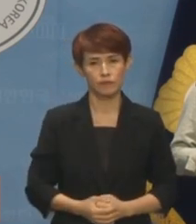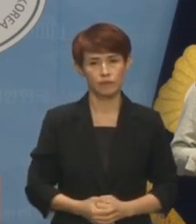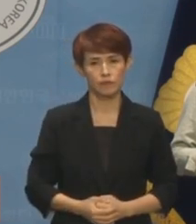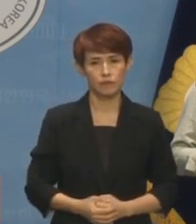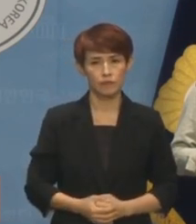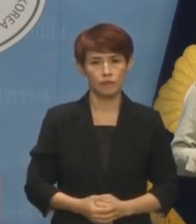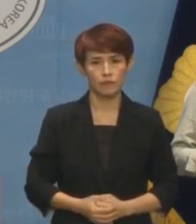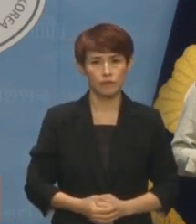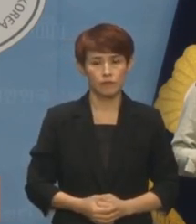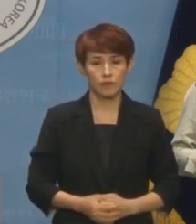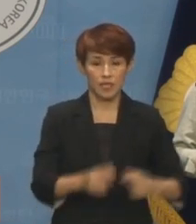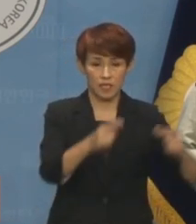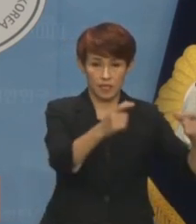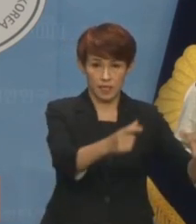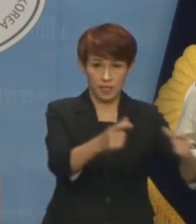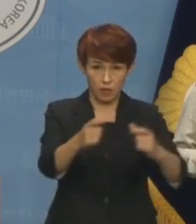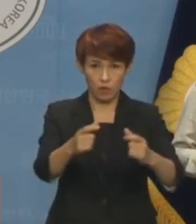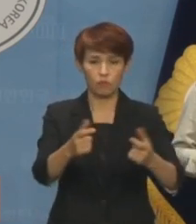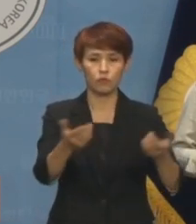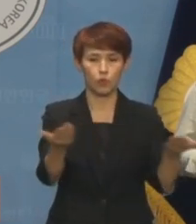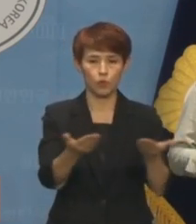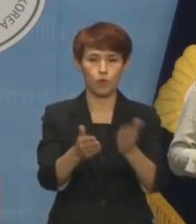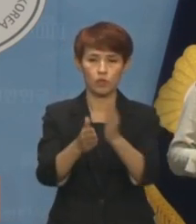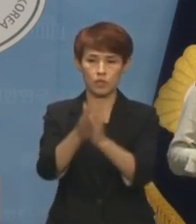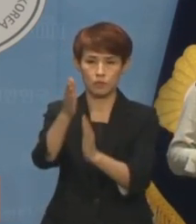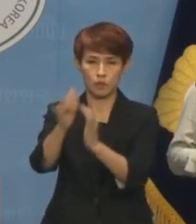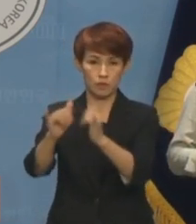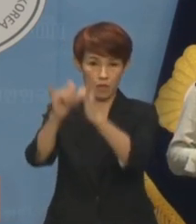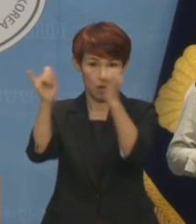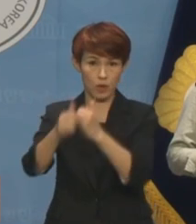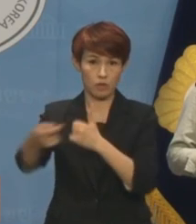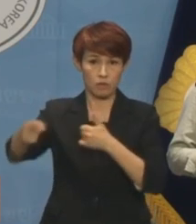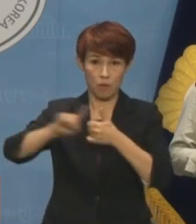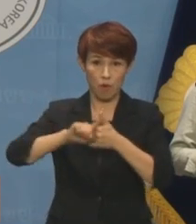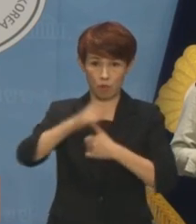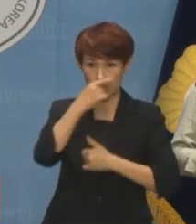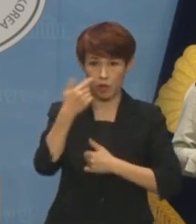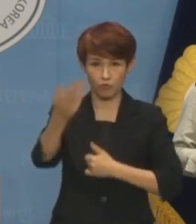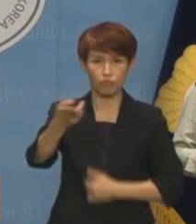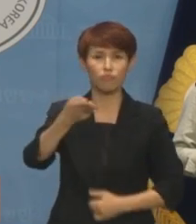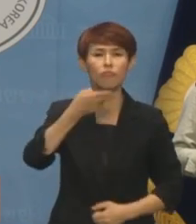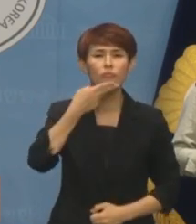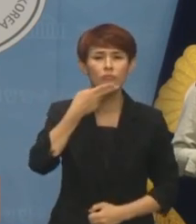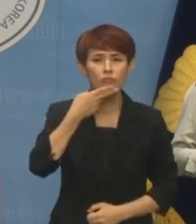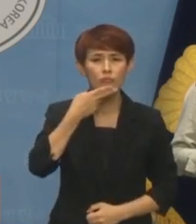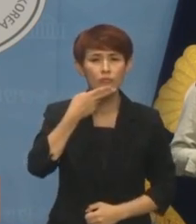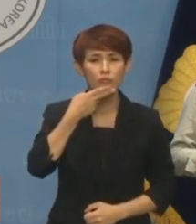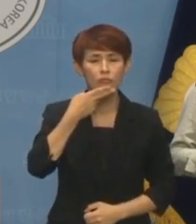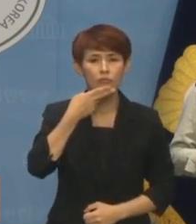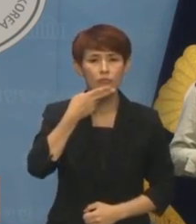또한 지역, 노동, 시민사회의 참여를 보장하지 않습니다.